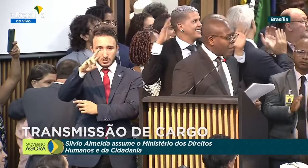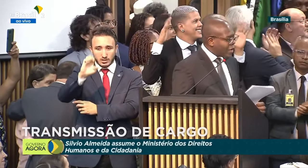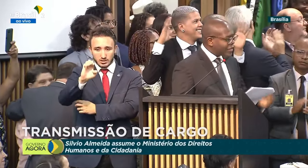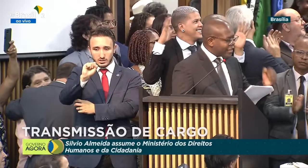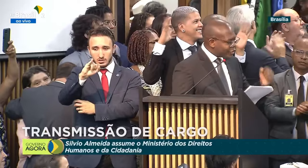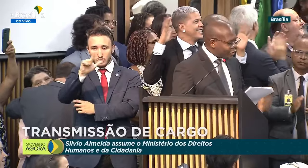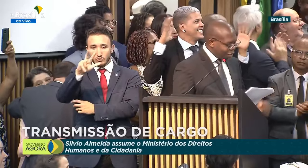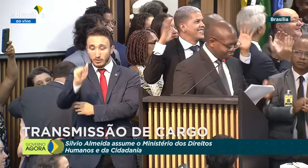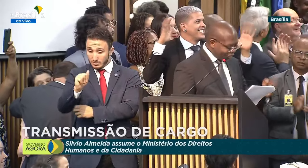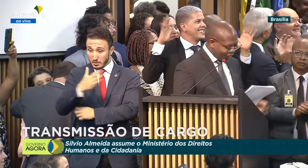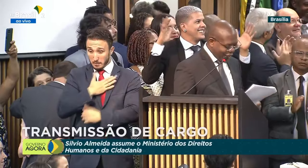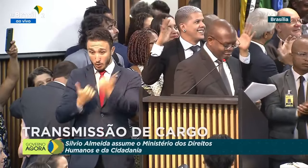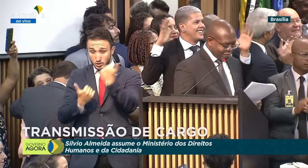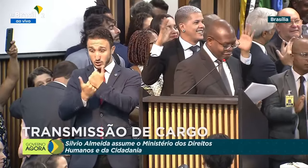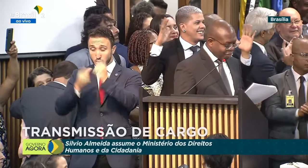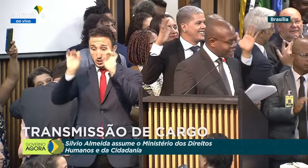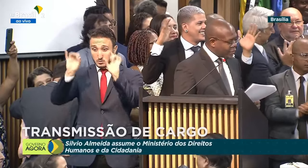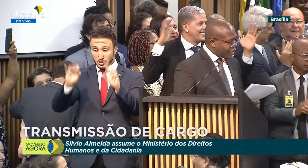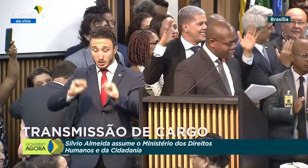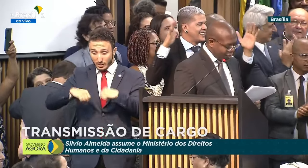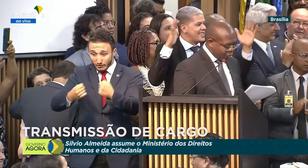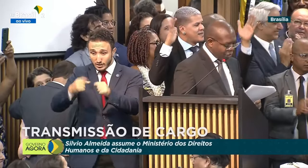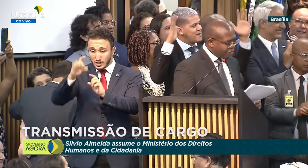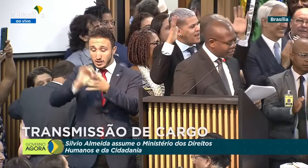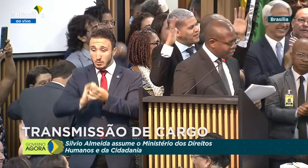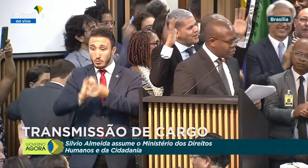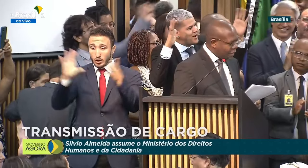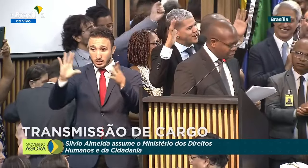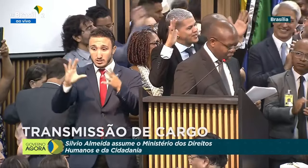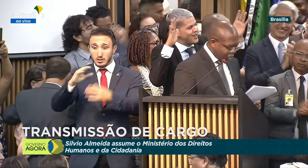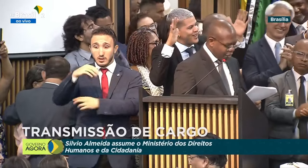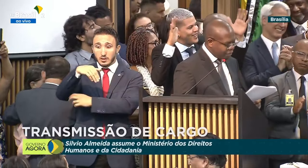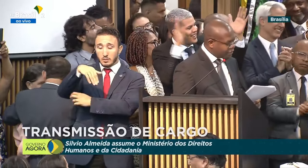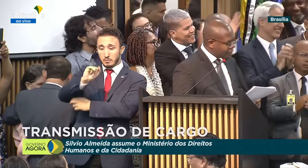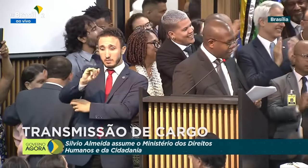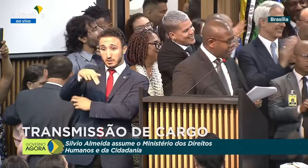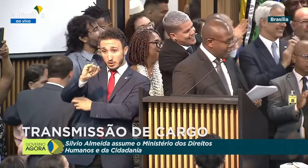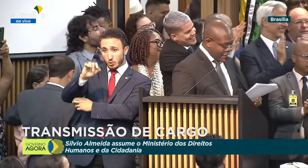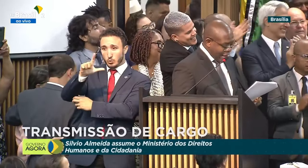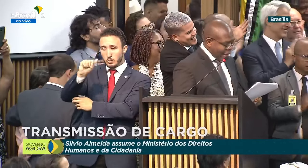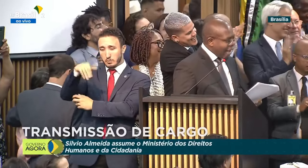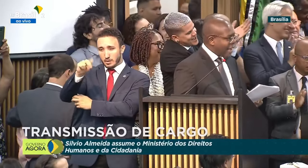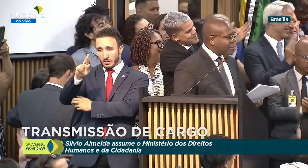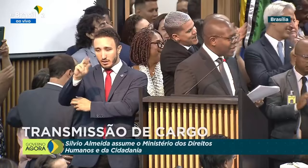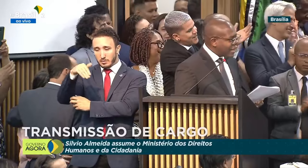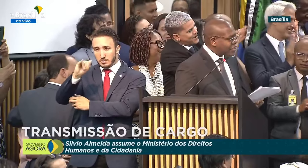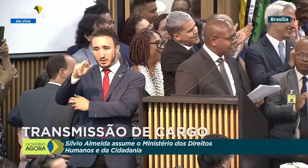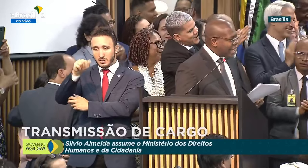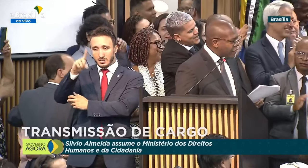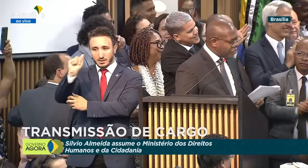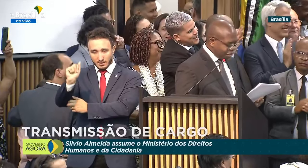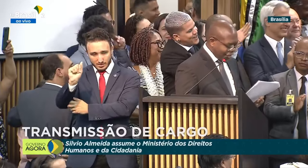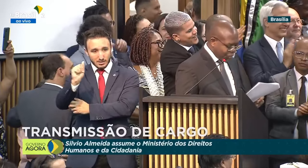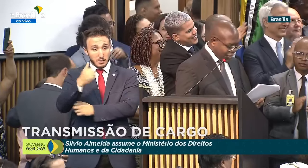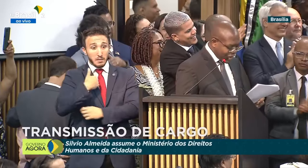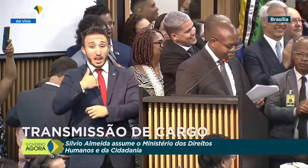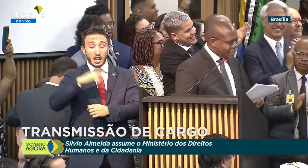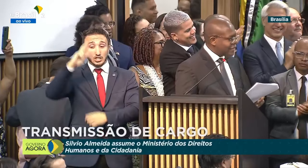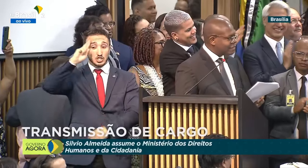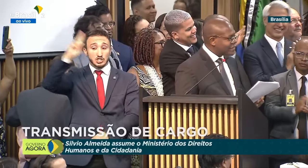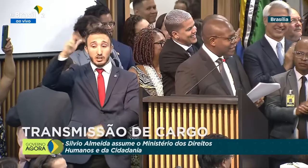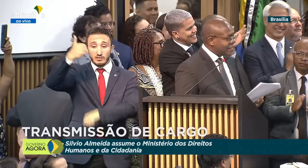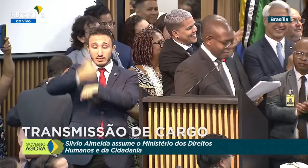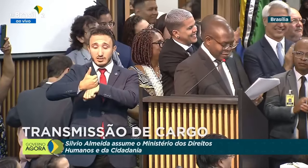meu assessor especial defesa democracia memória e verdade Nilmar Miranda a minha chefe de